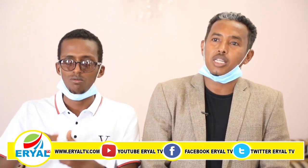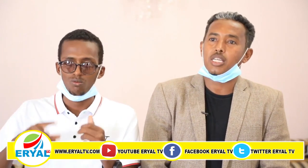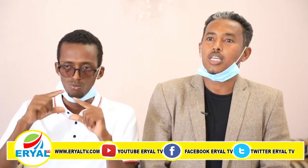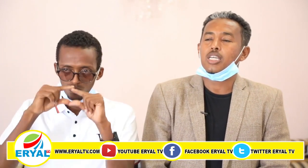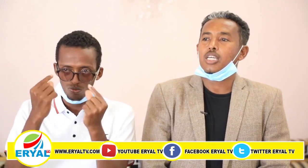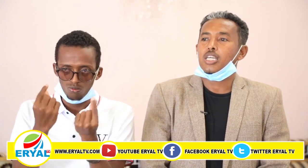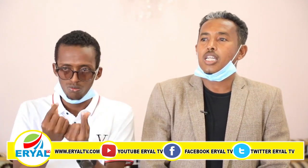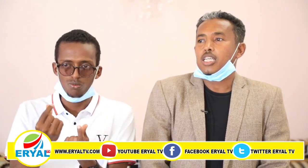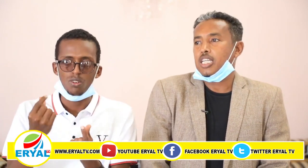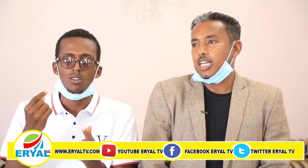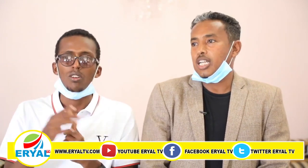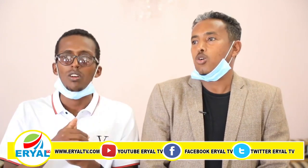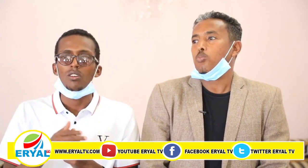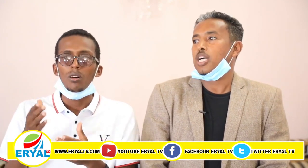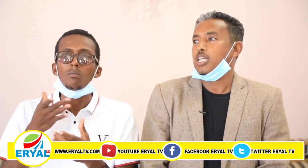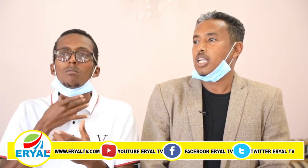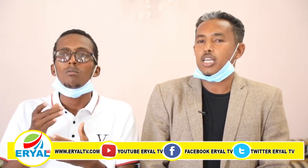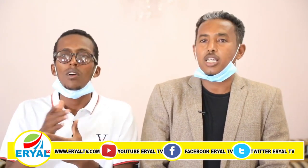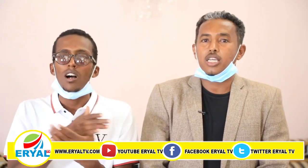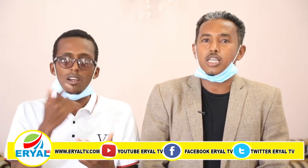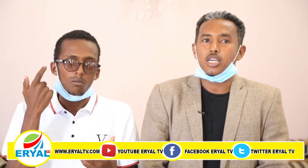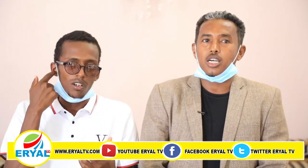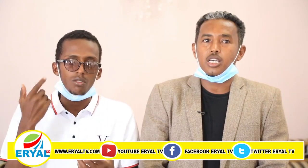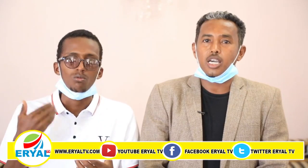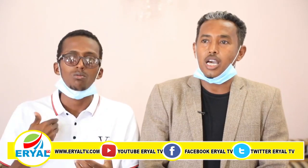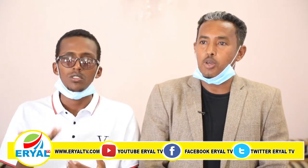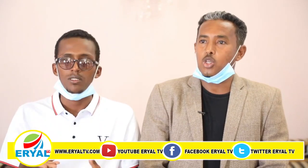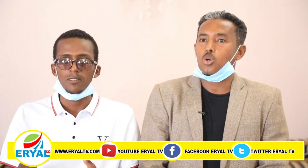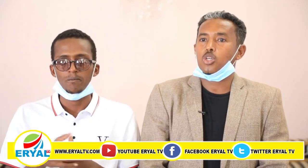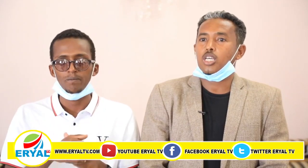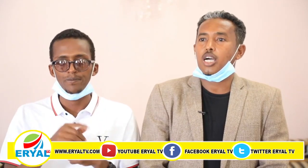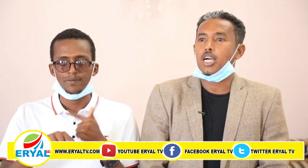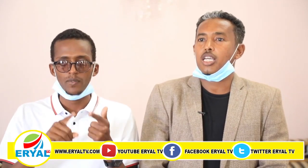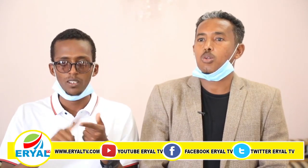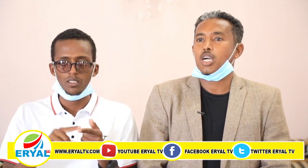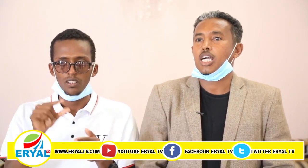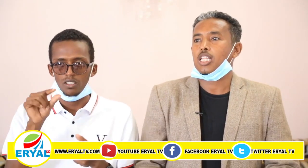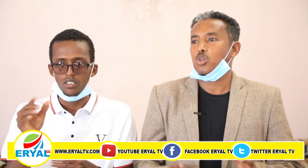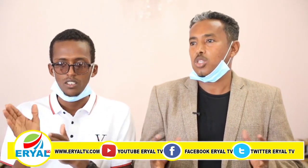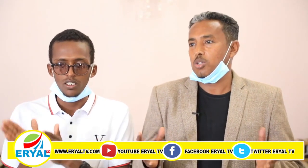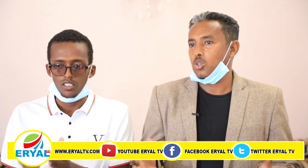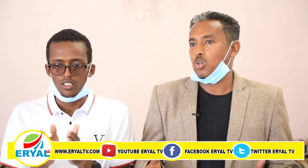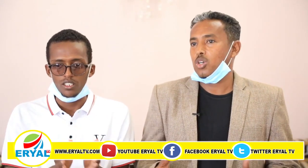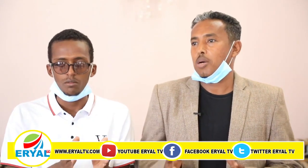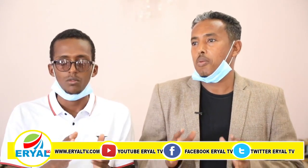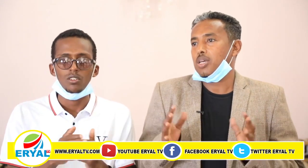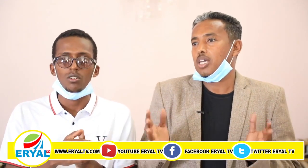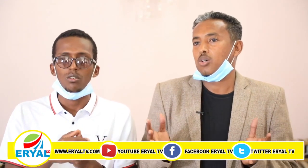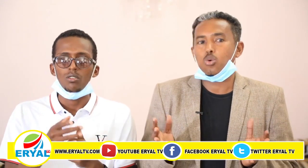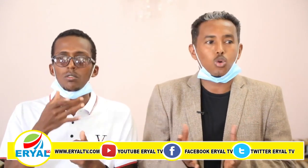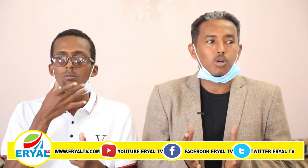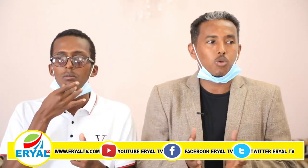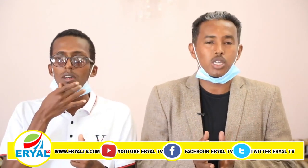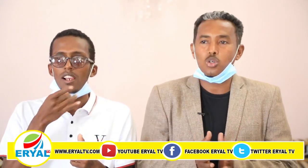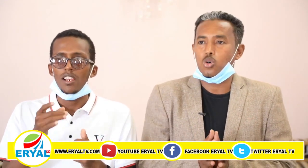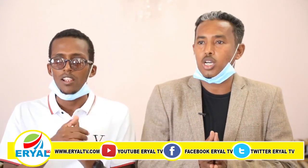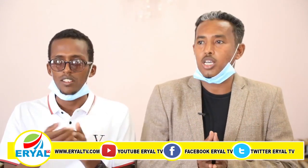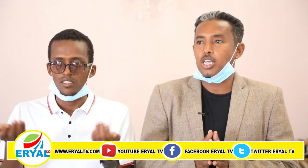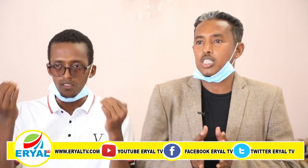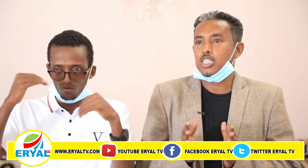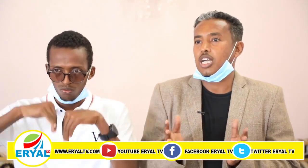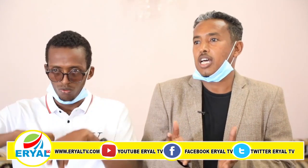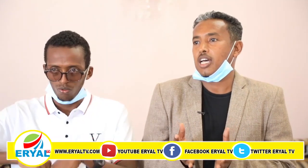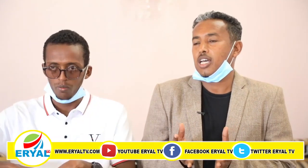dhanka ka sameynay, laakiin dhanka kale u baahan in laga yar qaabeeyo yaa ah in wakaalad loo sameeyo ama meel ay ku kulmaan